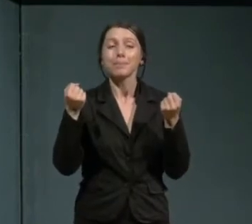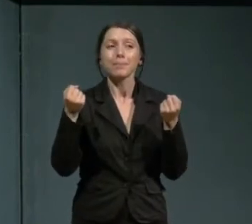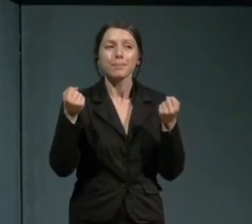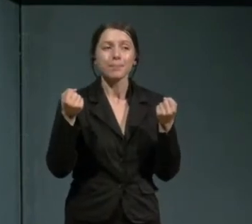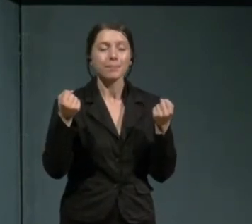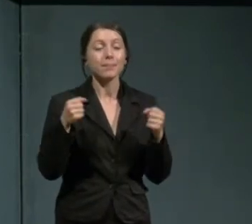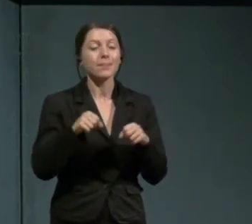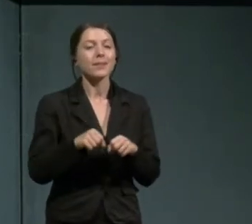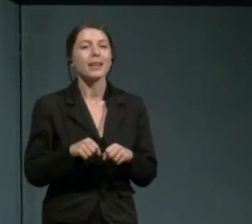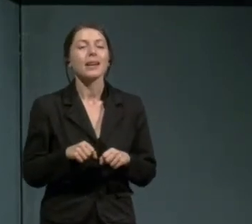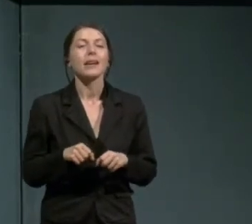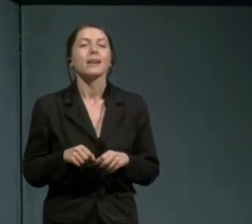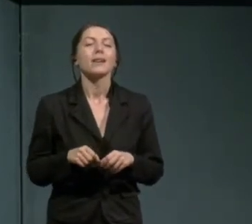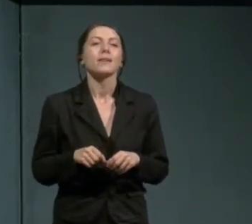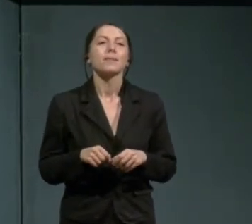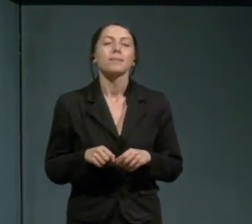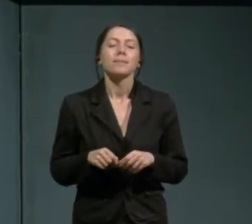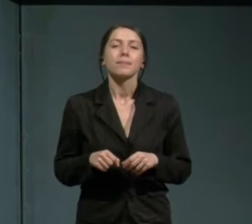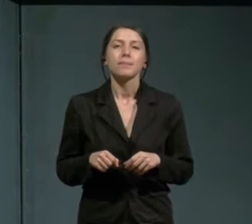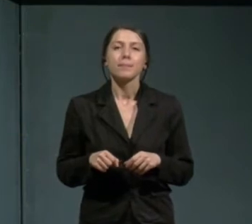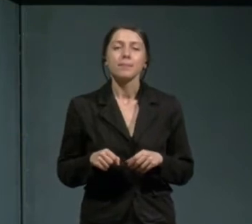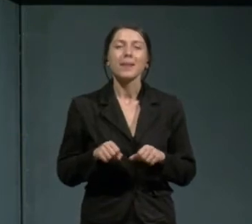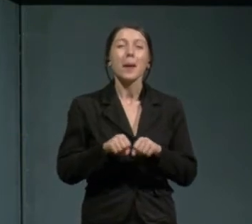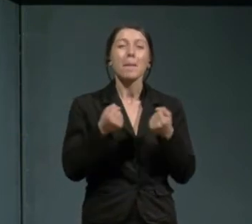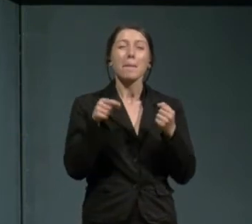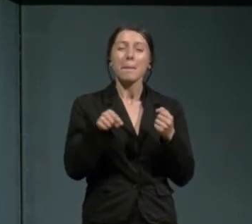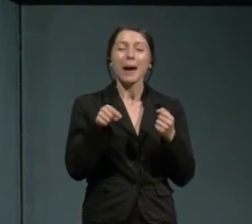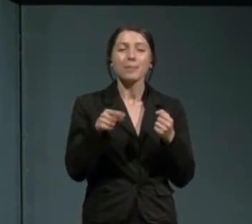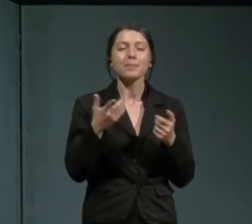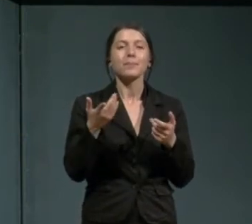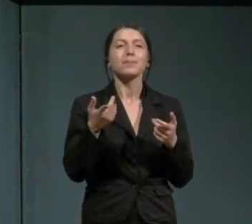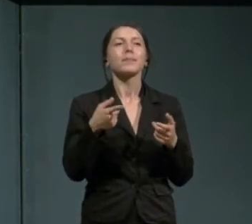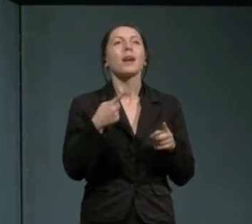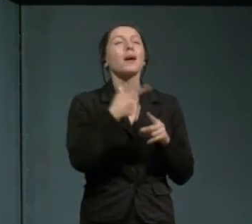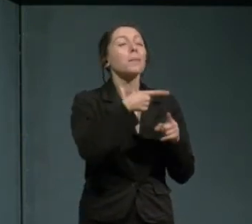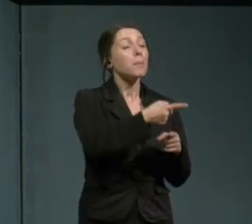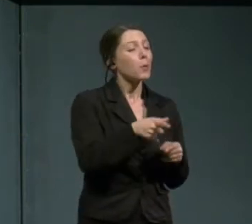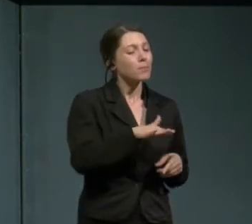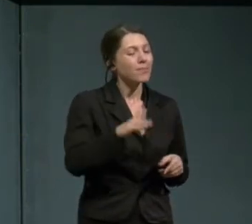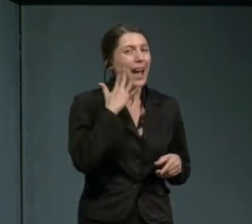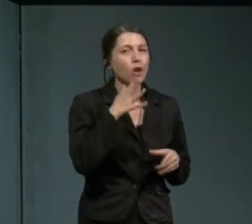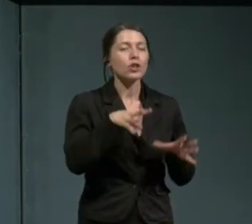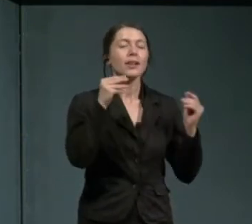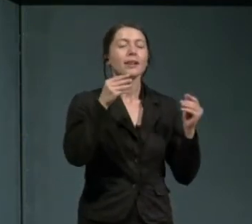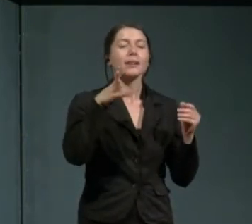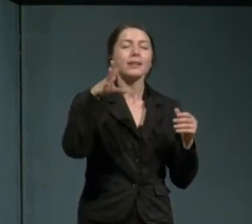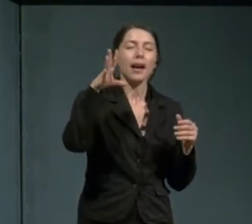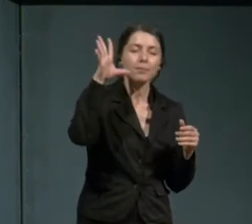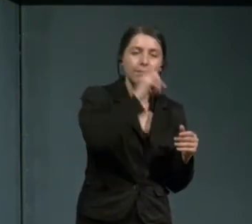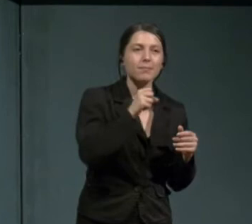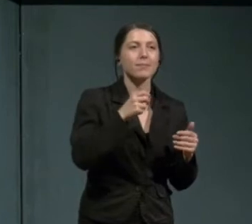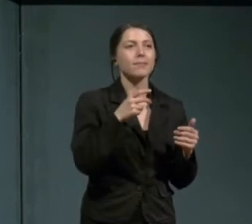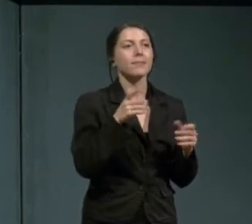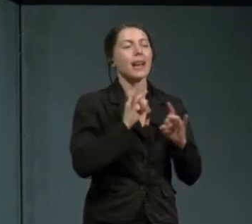è un istante specifico l'apprendimento della libertà l'apprendimento